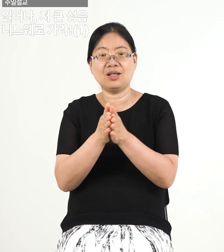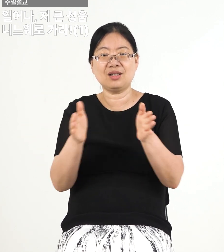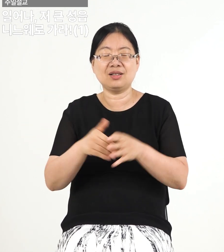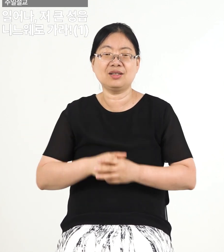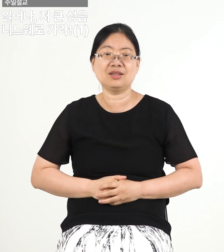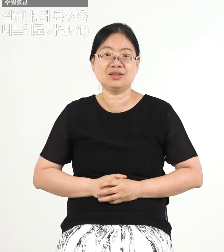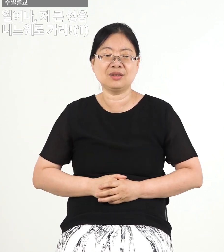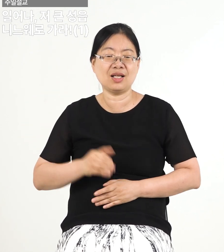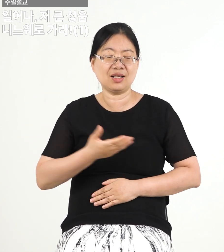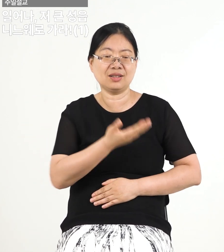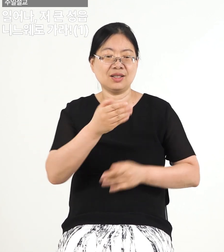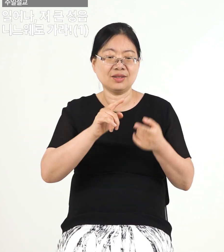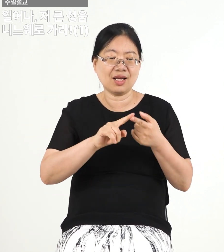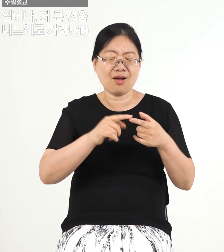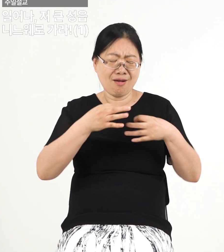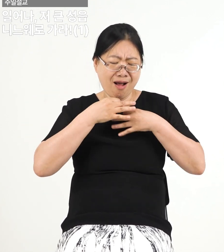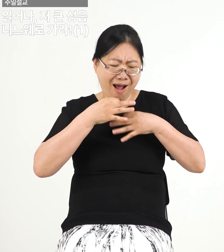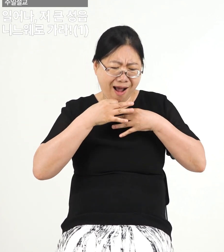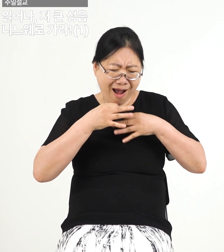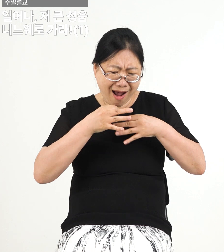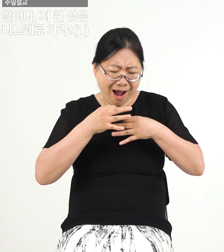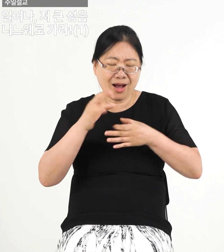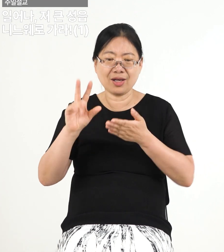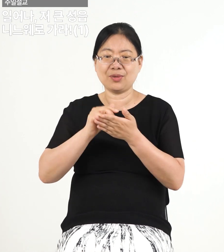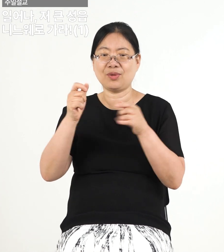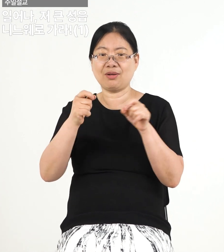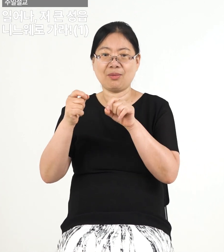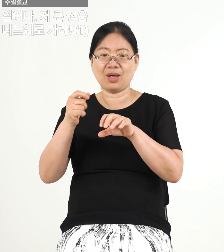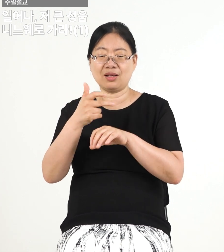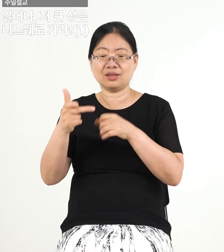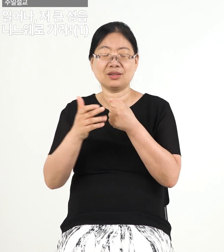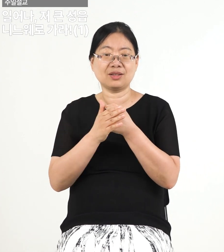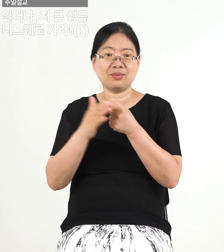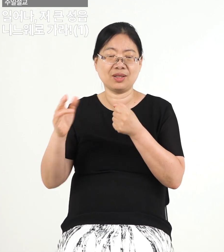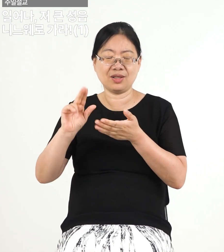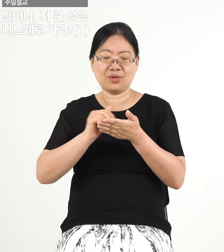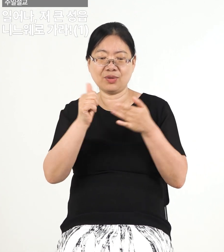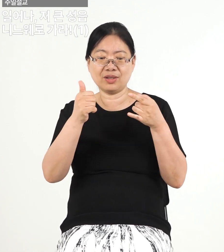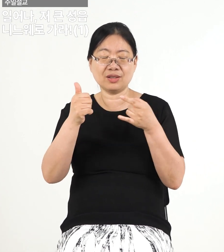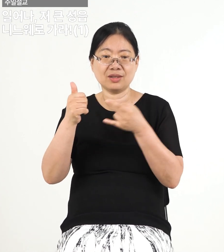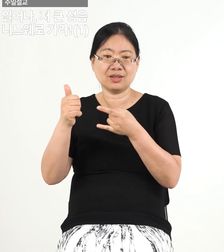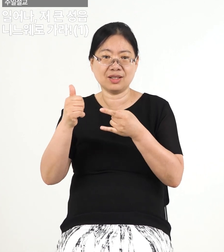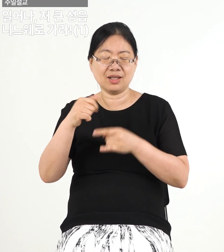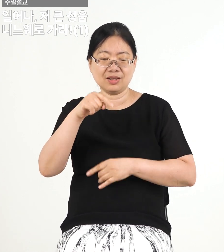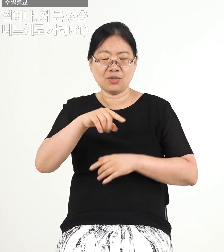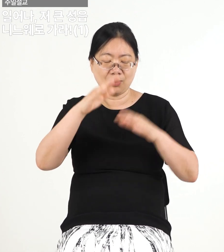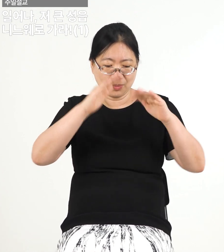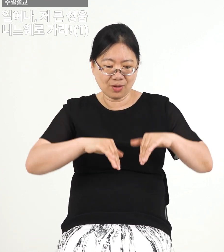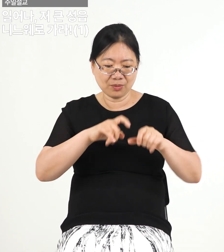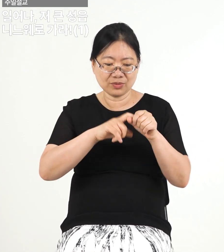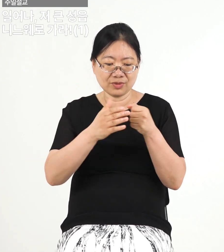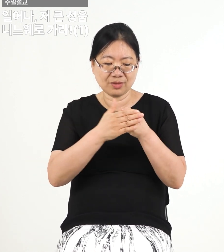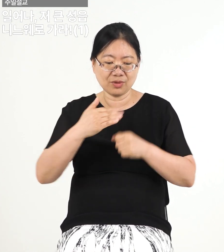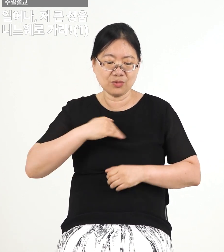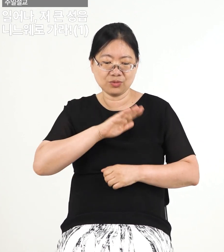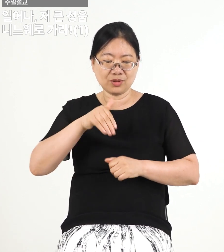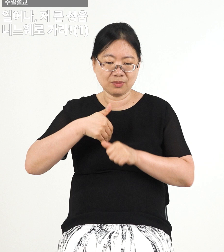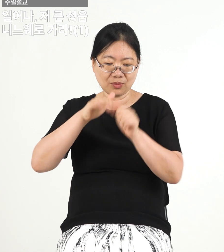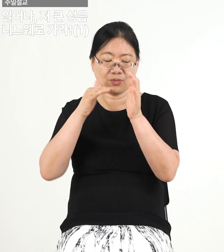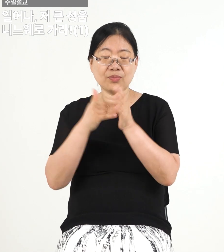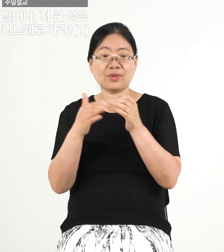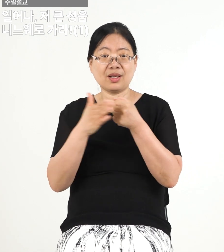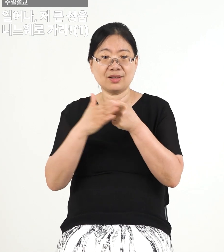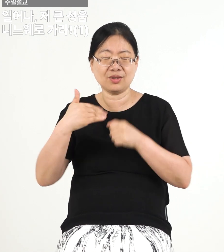시작. 그들에 대한 부르짖음이 여호와 앞에 크므로 여호와께서 이곳을 멸하시려고 우리를